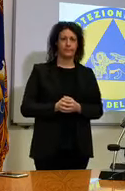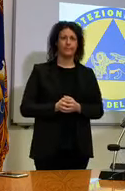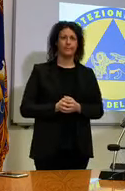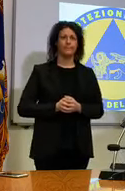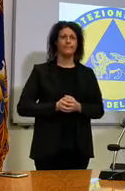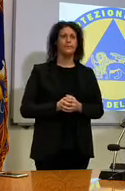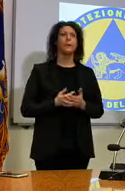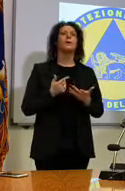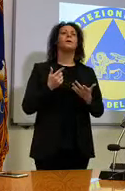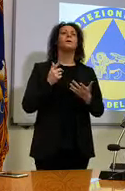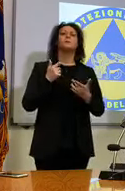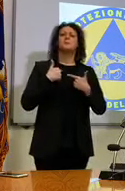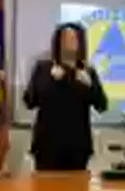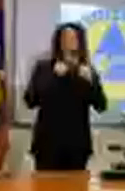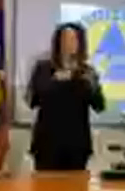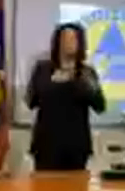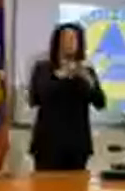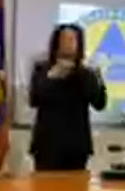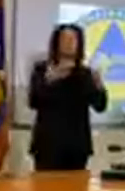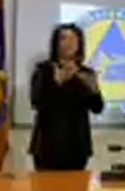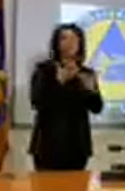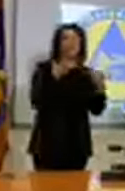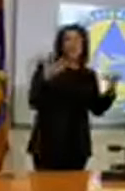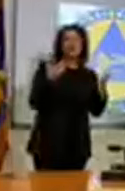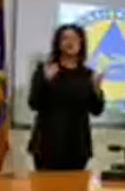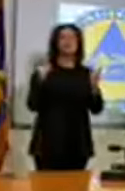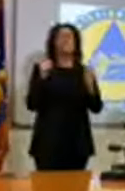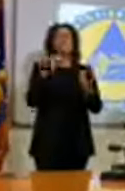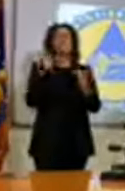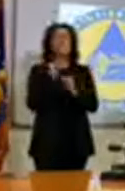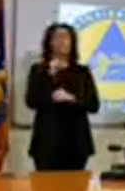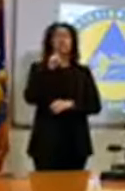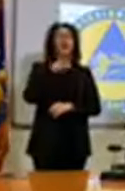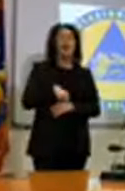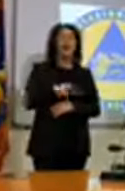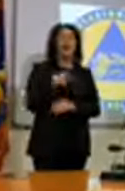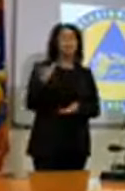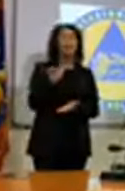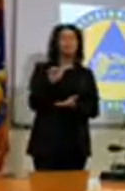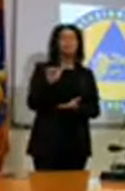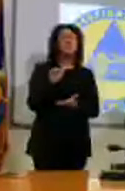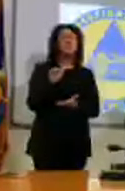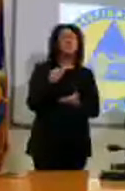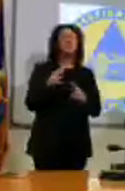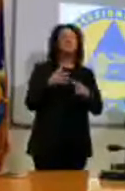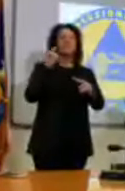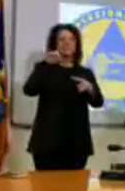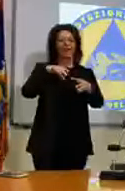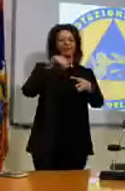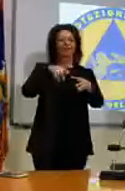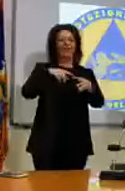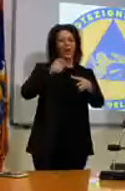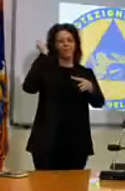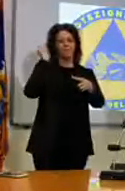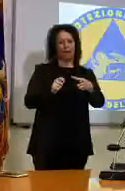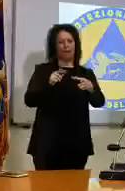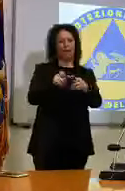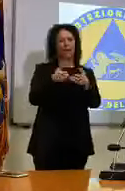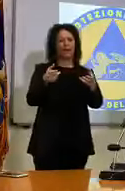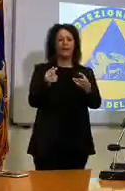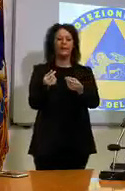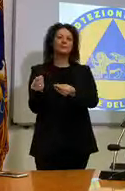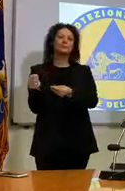dei tanti piccoli. Abbiamo avuto versamenti veramente di bambini che hanno rotto il servo a Danaio, ci hanno mandato le foto di